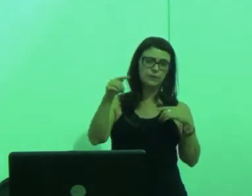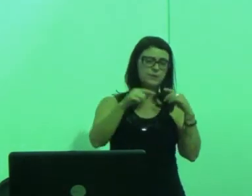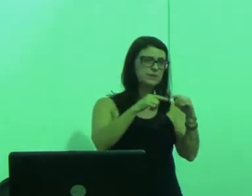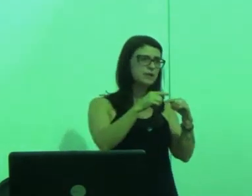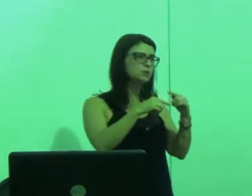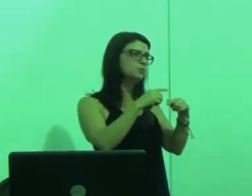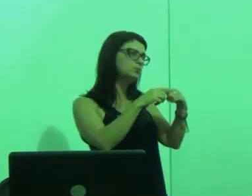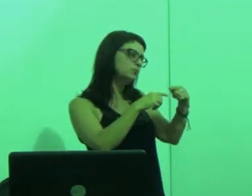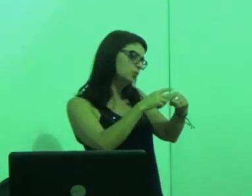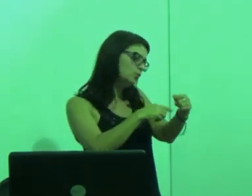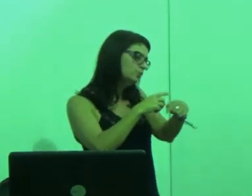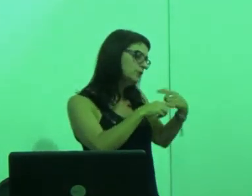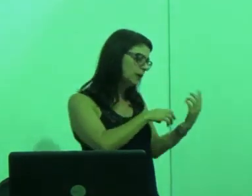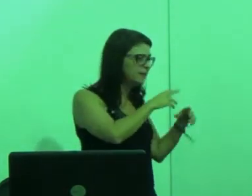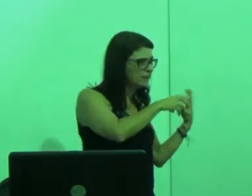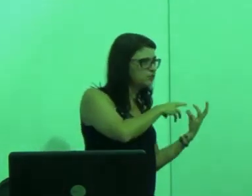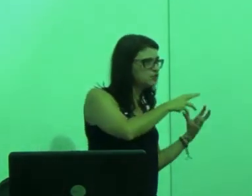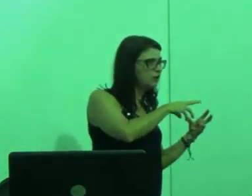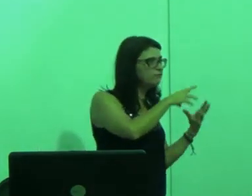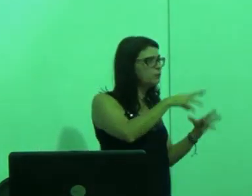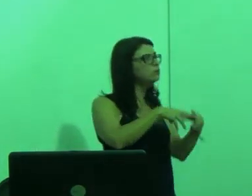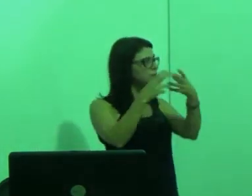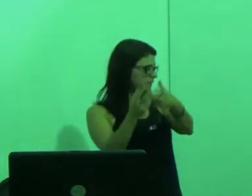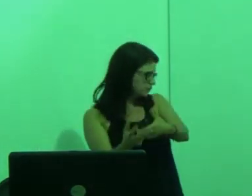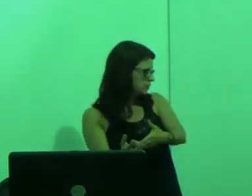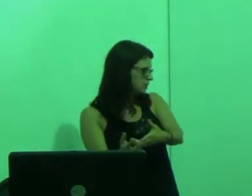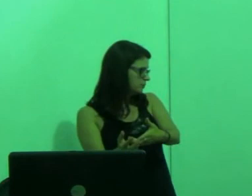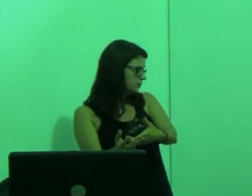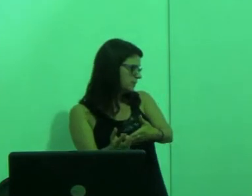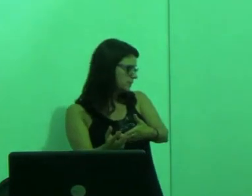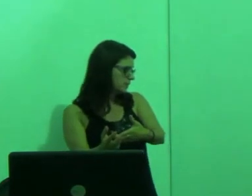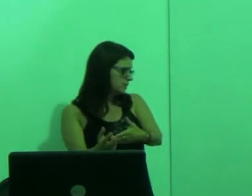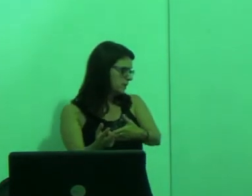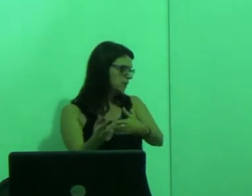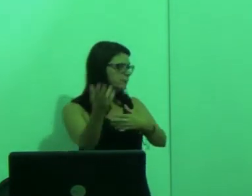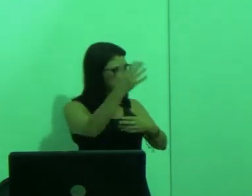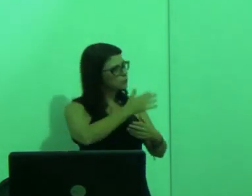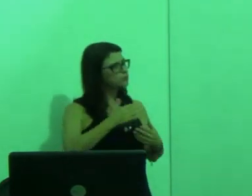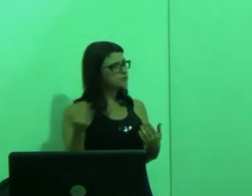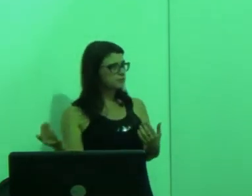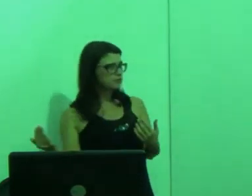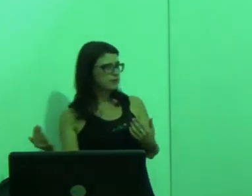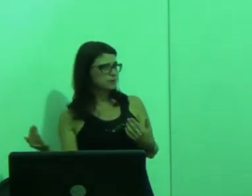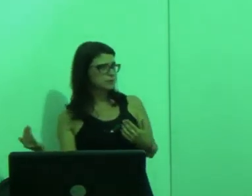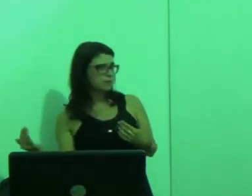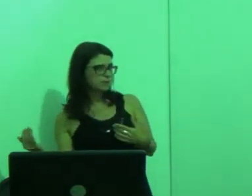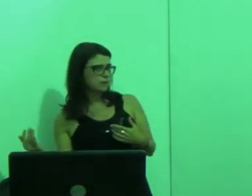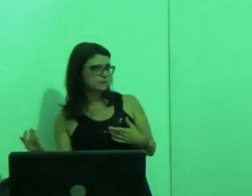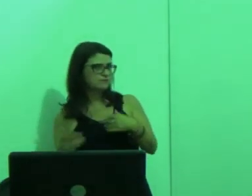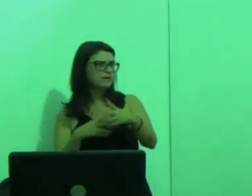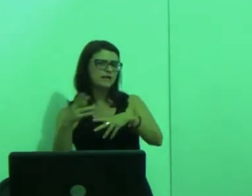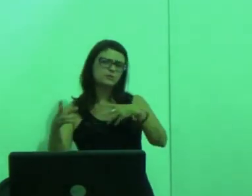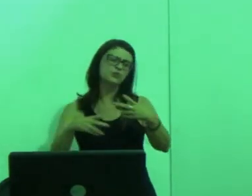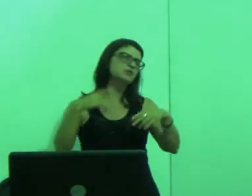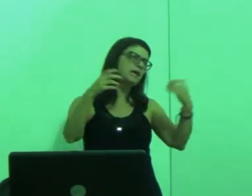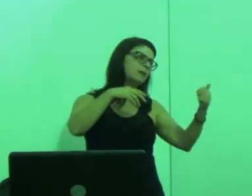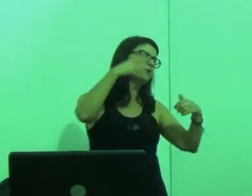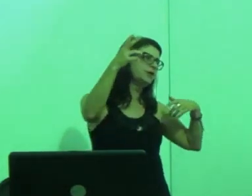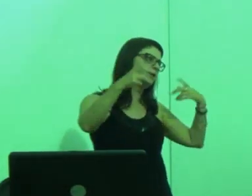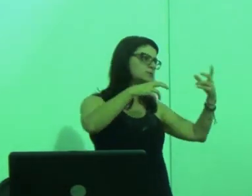e aí aquele original virou este livro, né, que passou por todo esse processo, né? Sem falar depois de capa, orelha e tudo